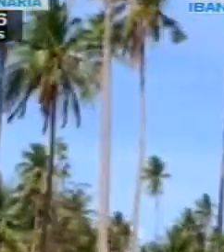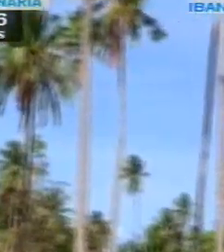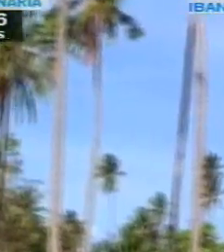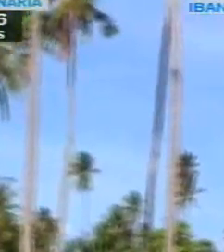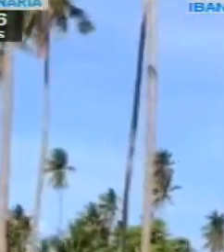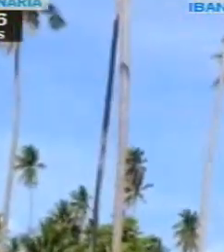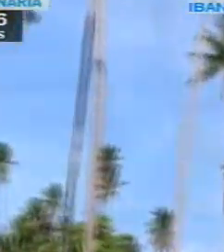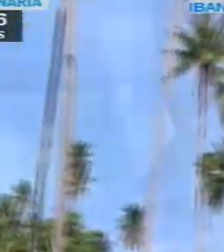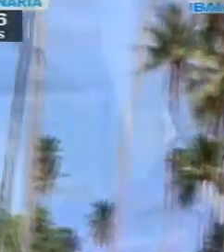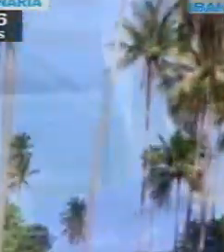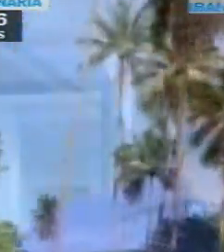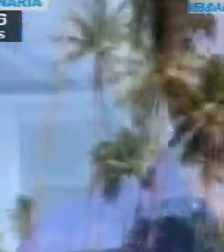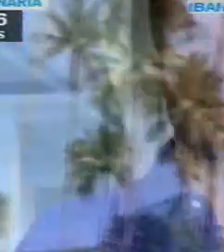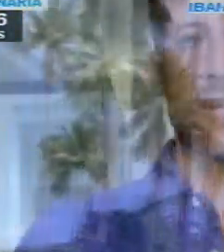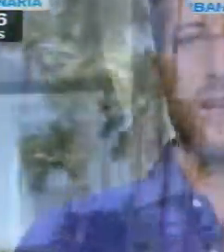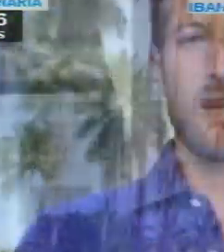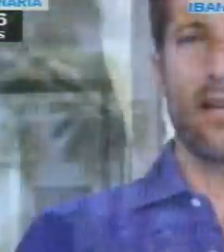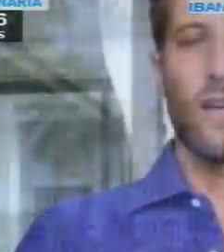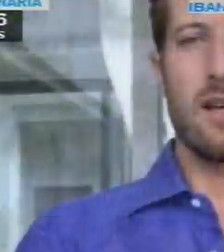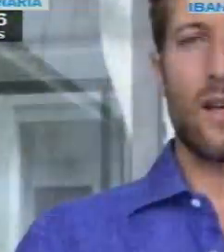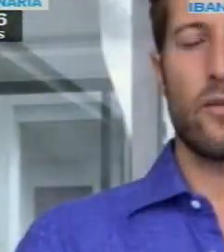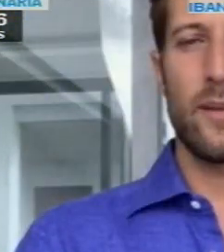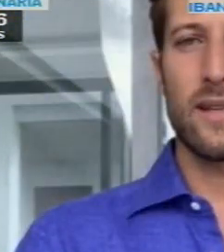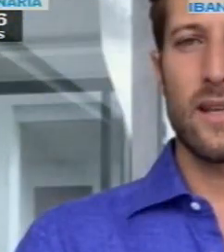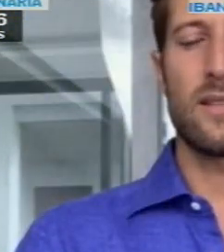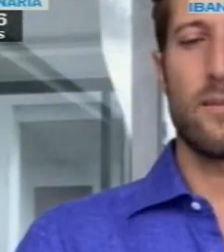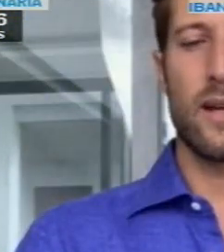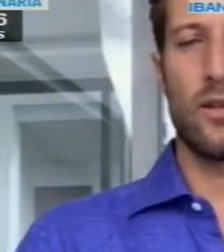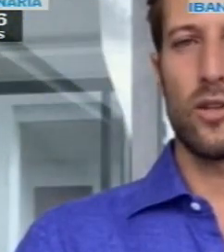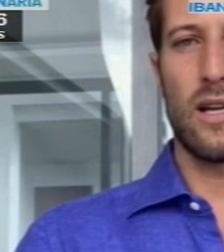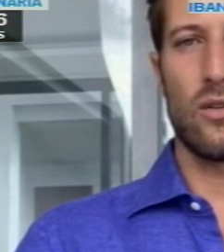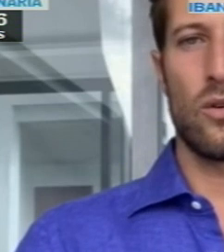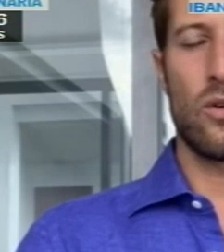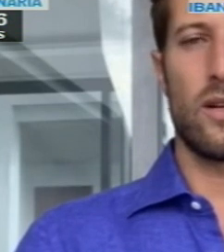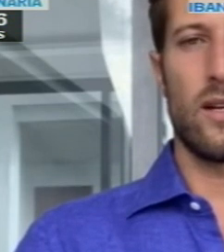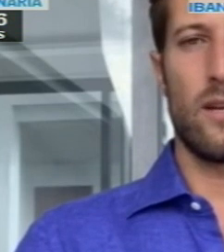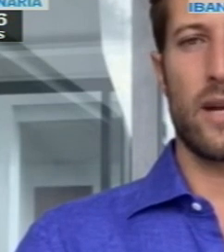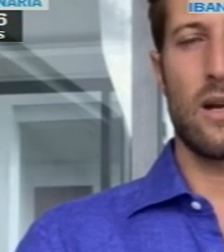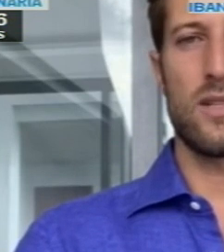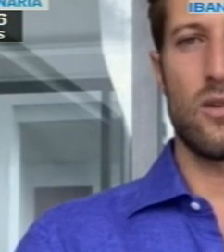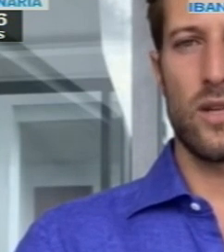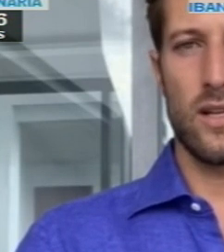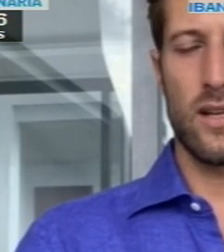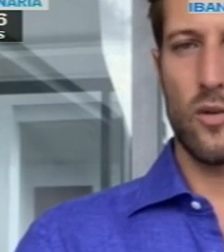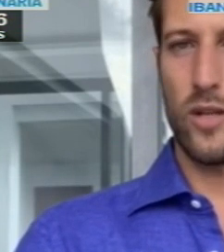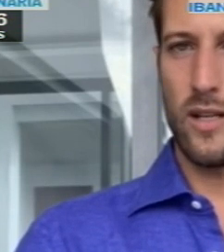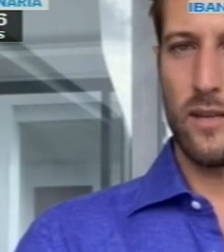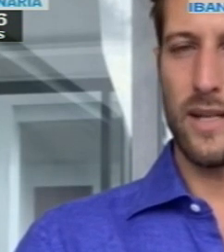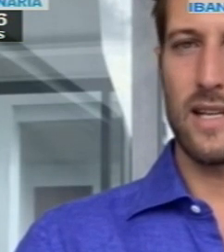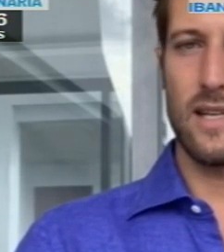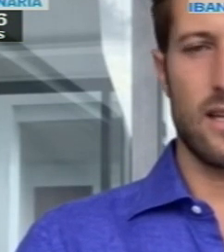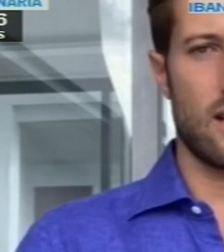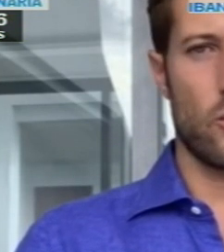fortuna di poter uscire da casa, e ovviamente sempre adottando le precauzioni,